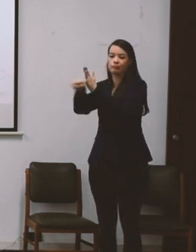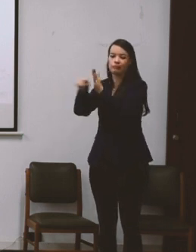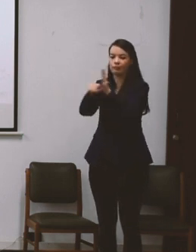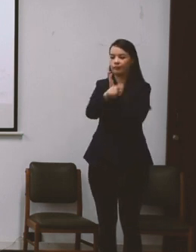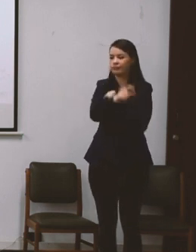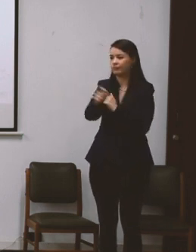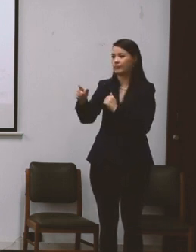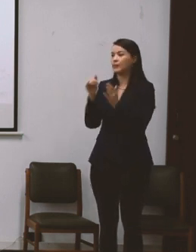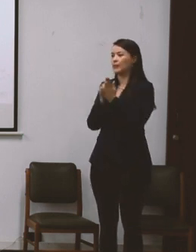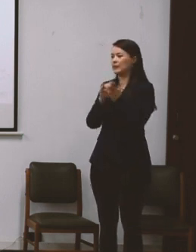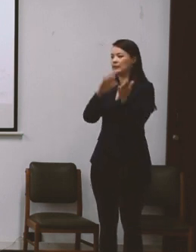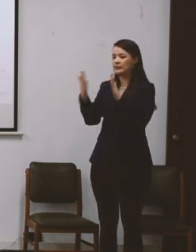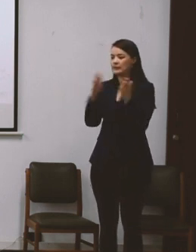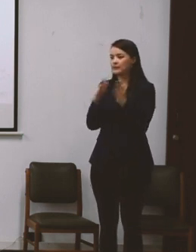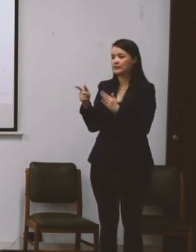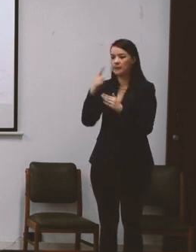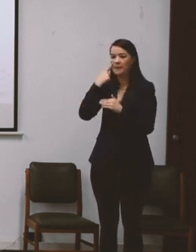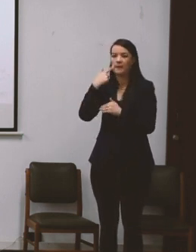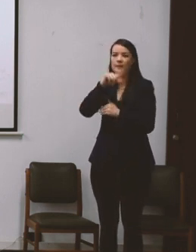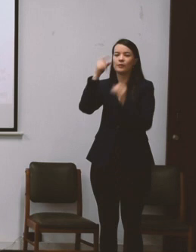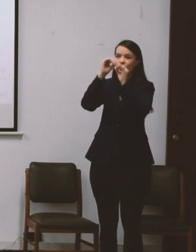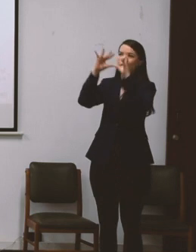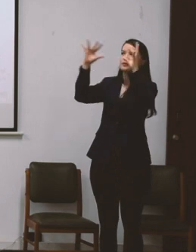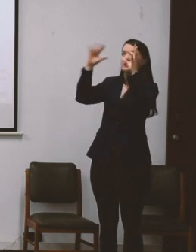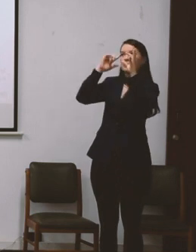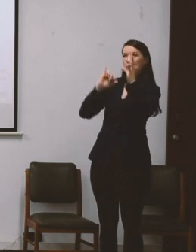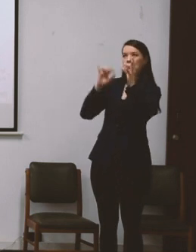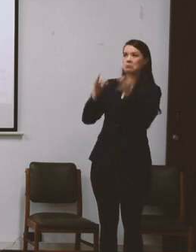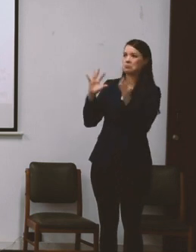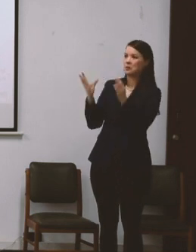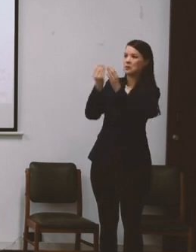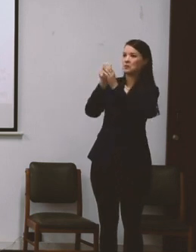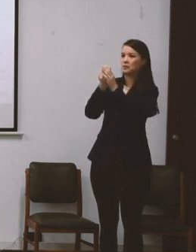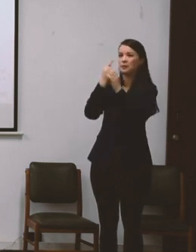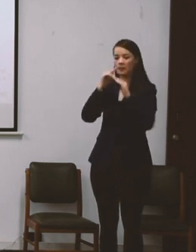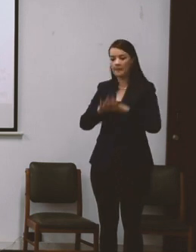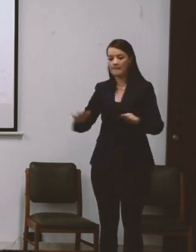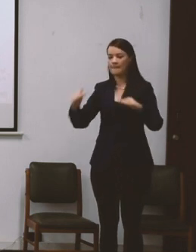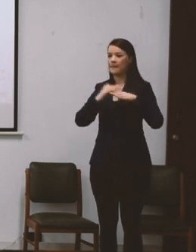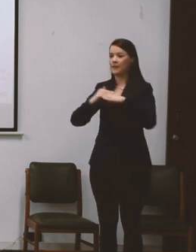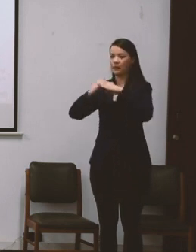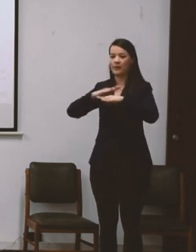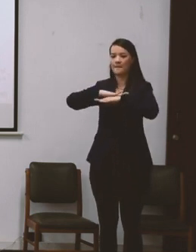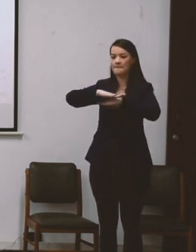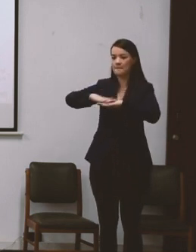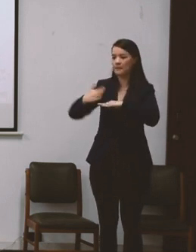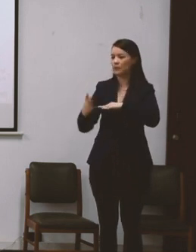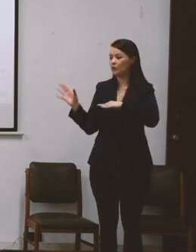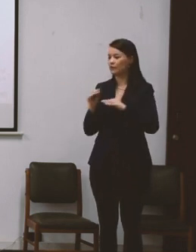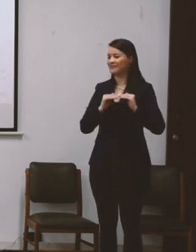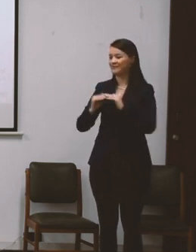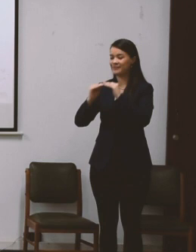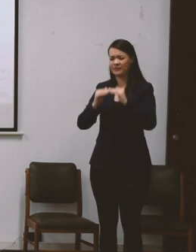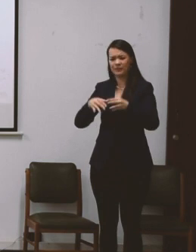sentido, considero que estamos experimentando la ilusión de ser incluidos en un piso igualitario, recto y liso,